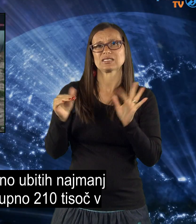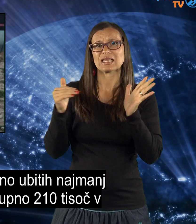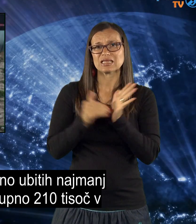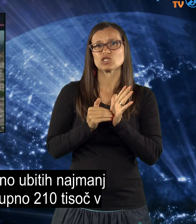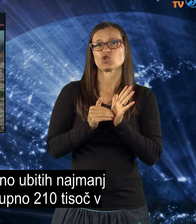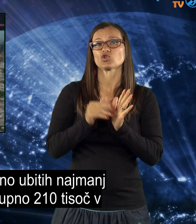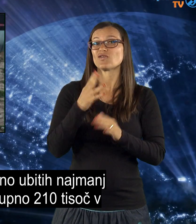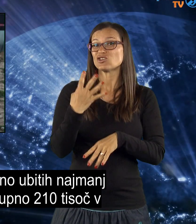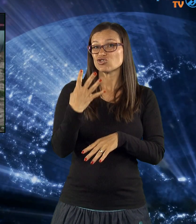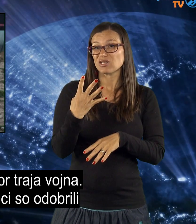letih, kolikor traja vojna.